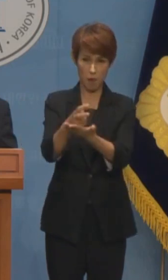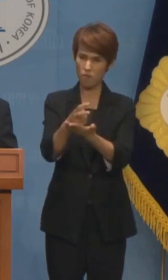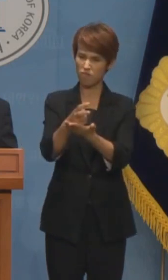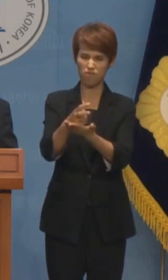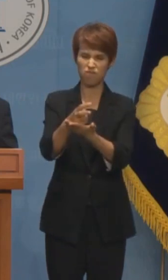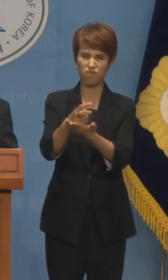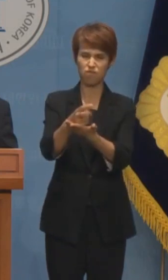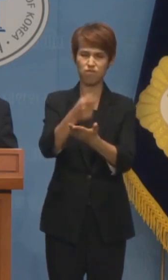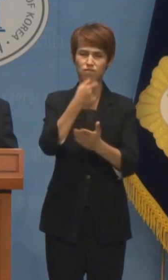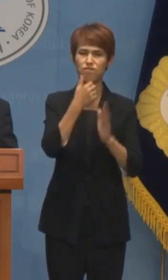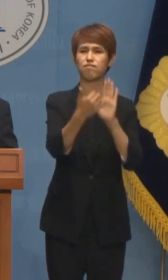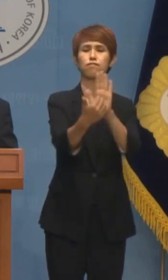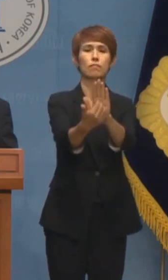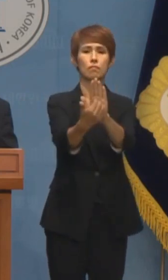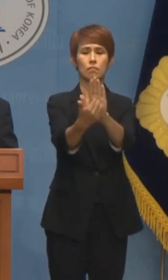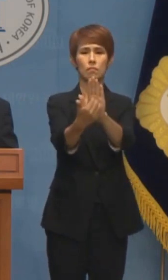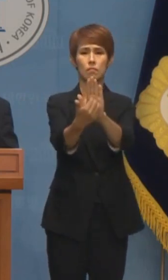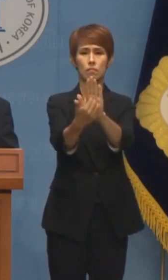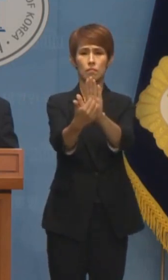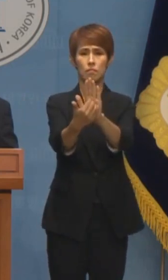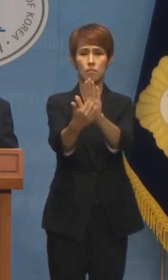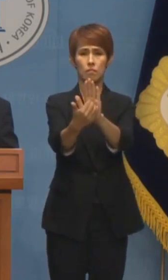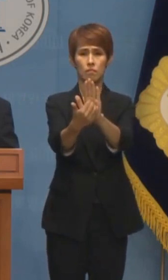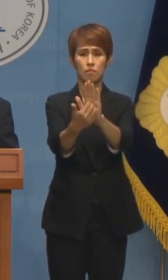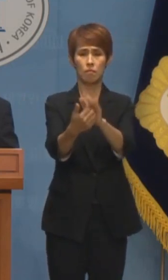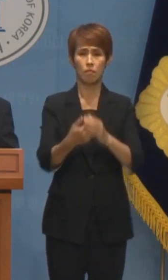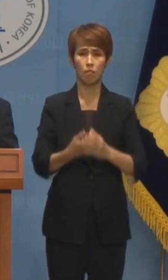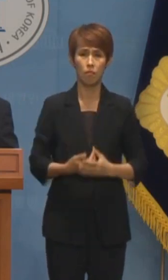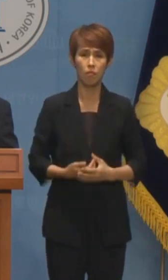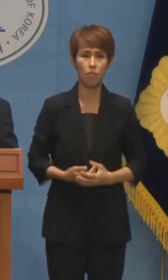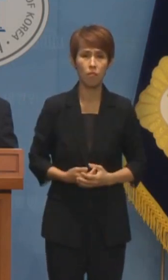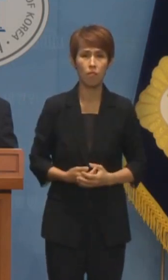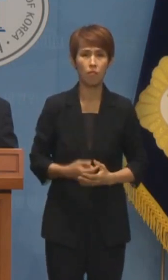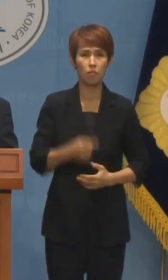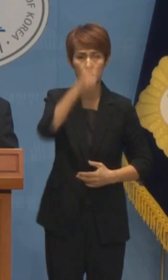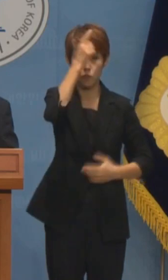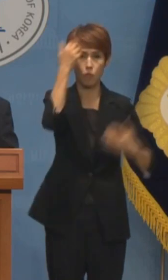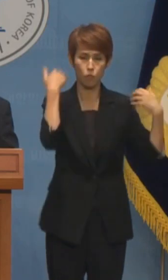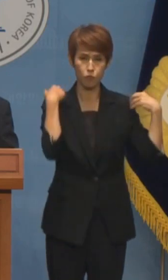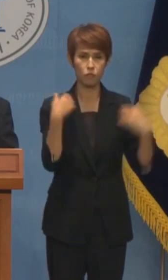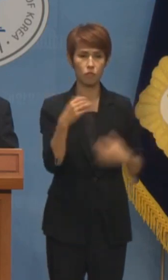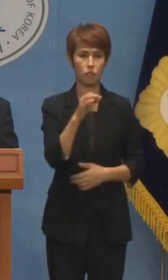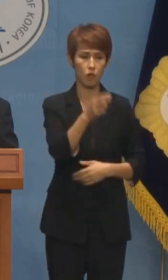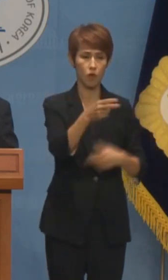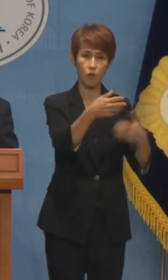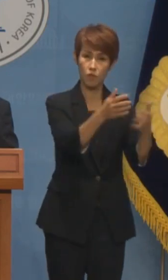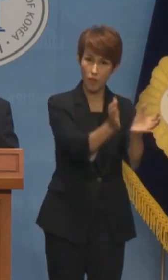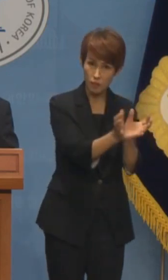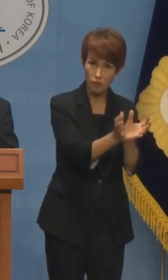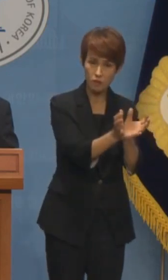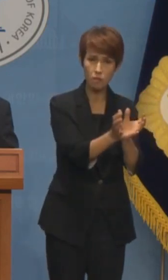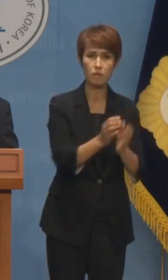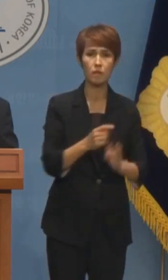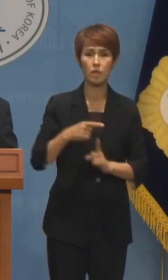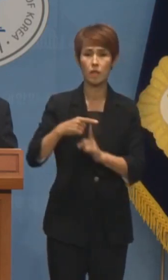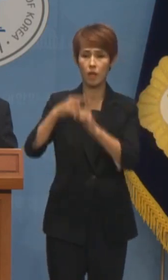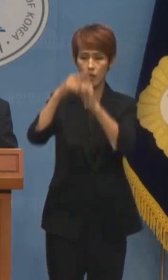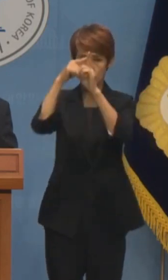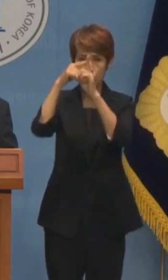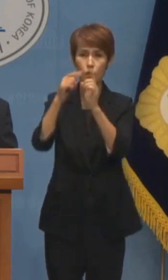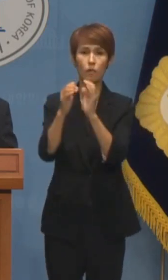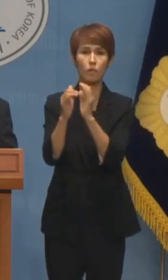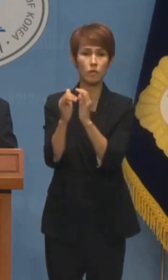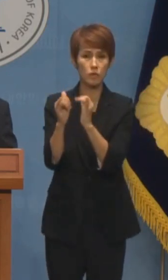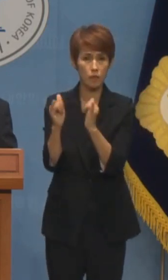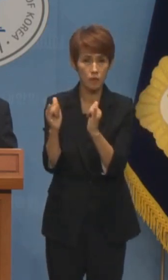거부권을 행사하였지만 정작 정부와 여당은 간호사의 업무 범위에